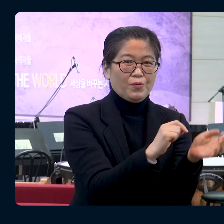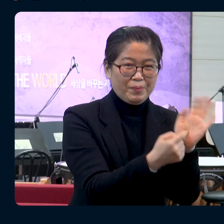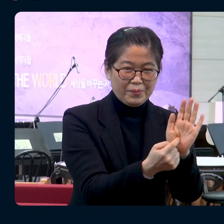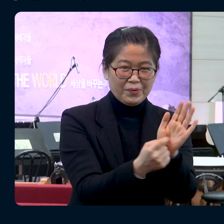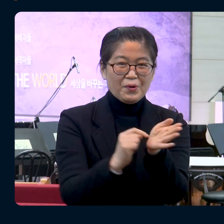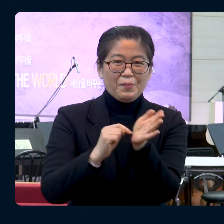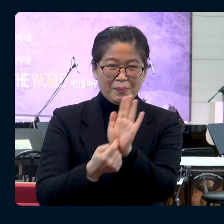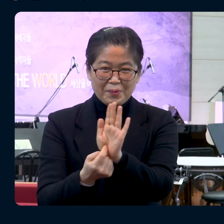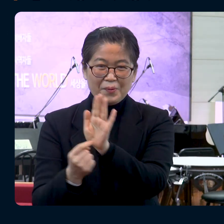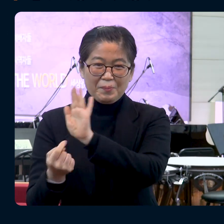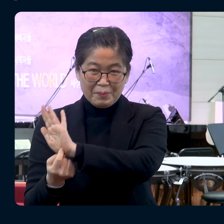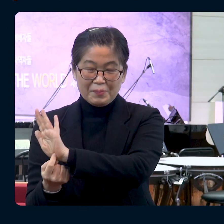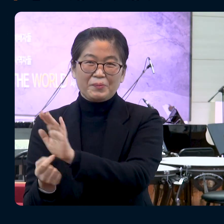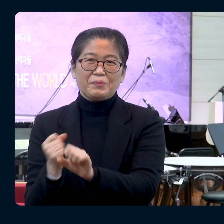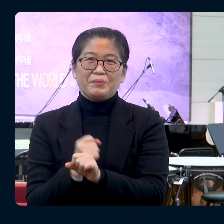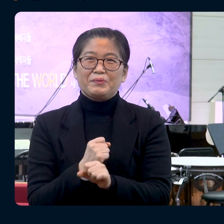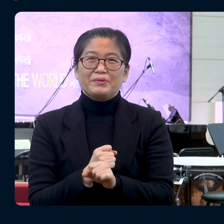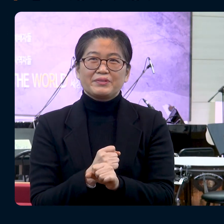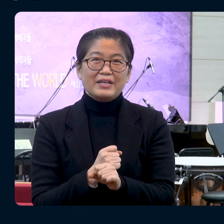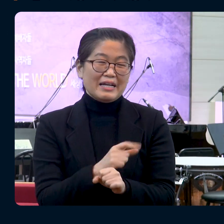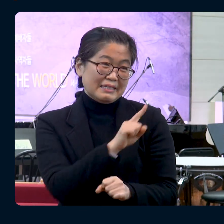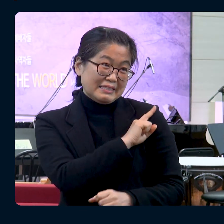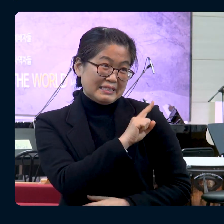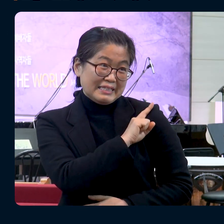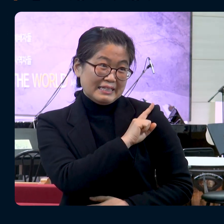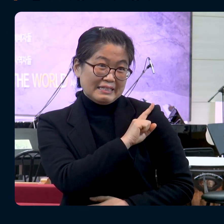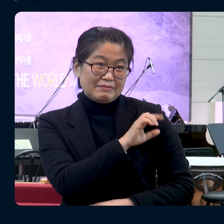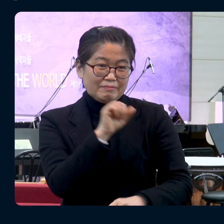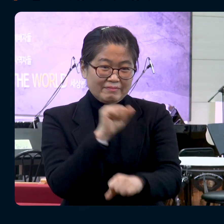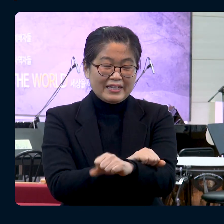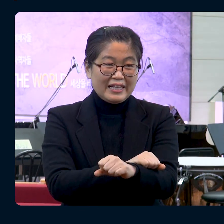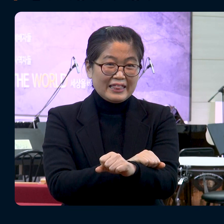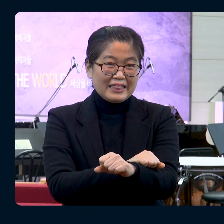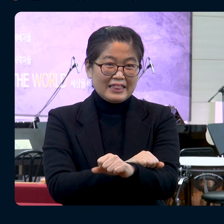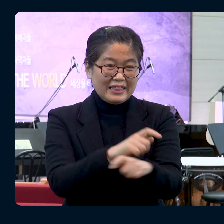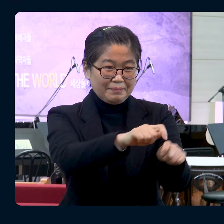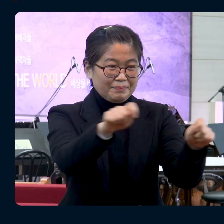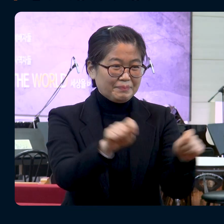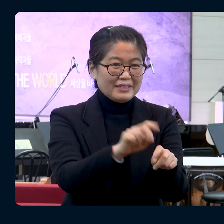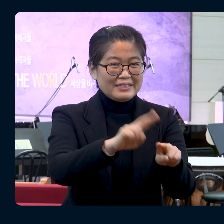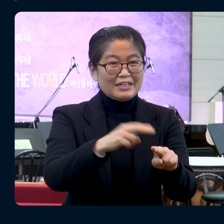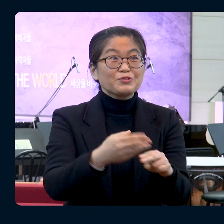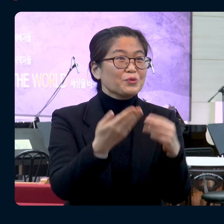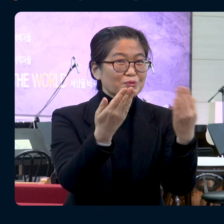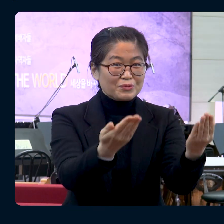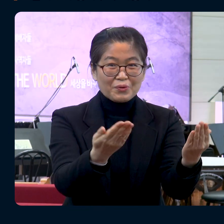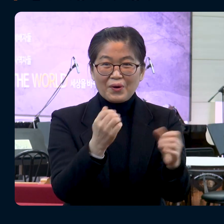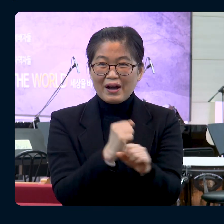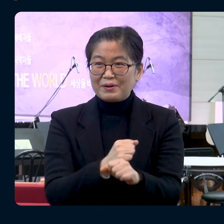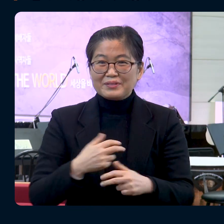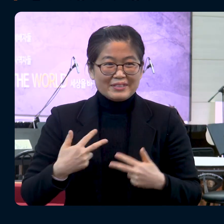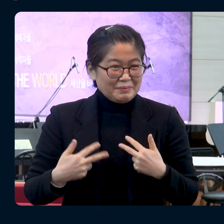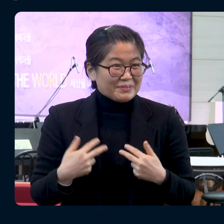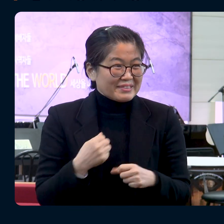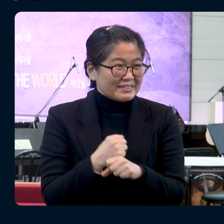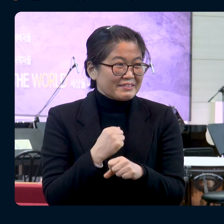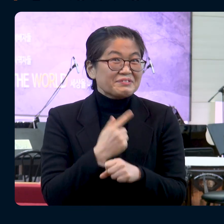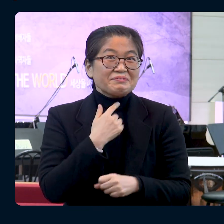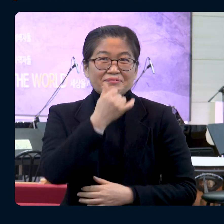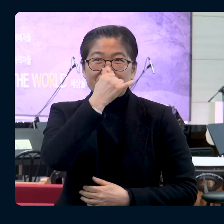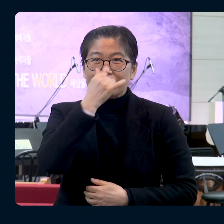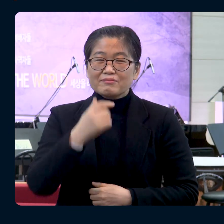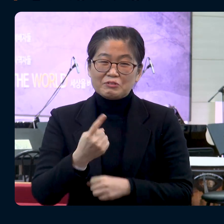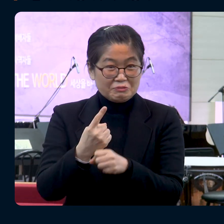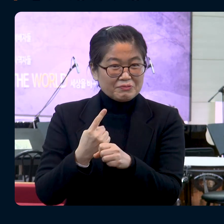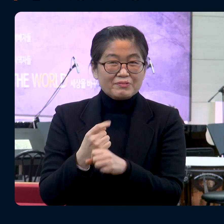그래서 그 프레젠테이션 한 팀 중에서 제일 잘한 팀한테는 상도 주고 이렇게 나름 재미있게 하고 있습니다. 그런데